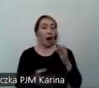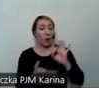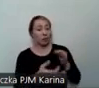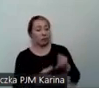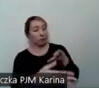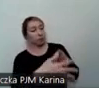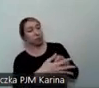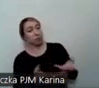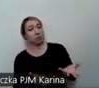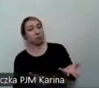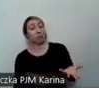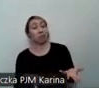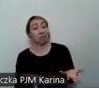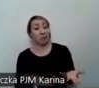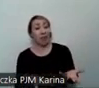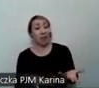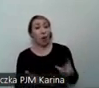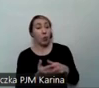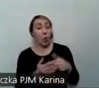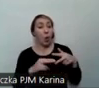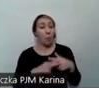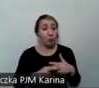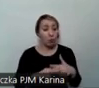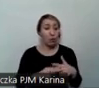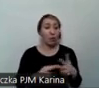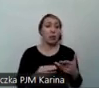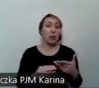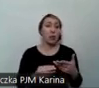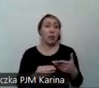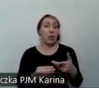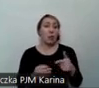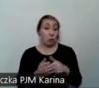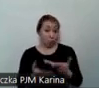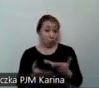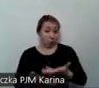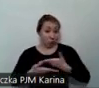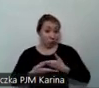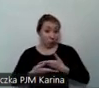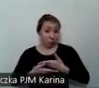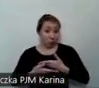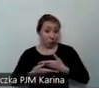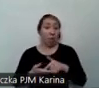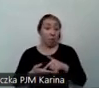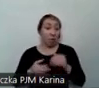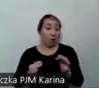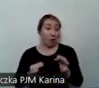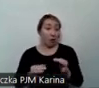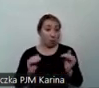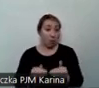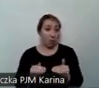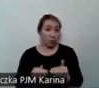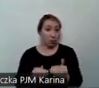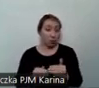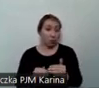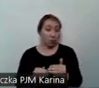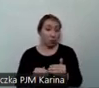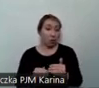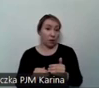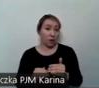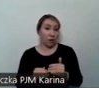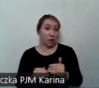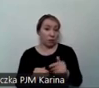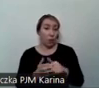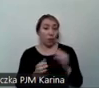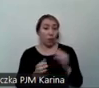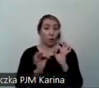diagnozowane. Narzędzie, które otrzymujemy, umożliwia nam uzyskanie